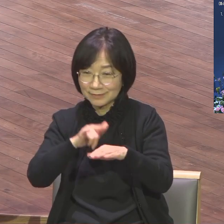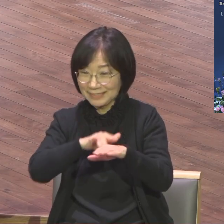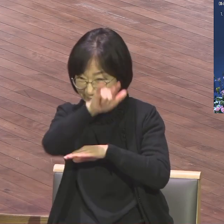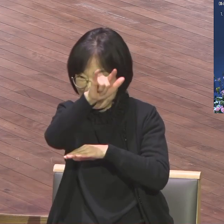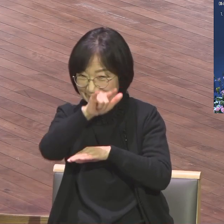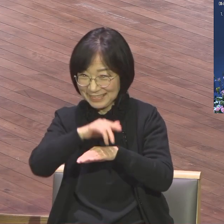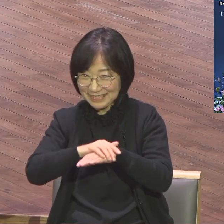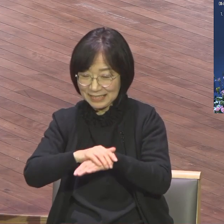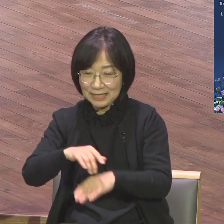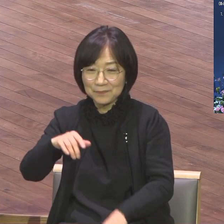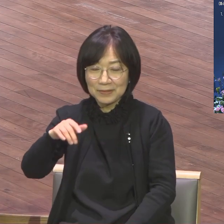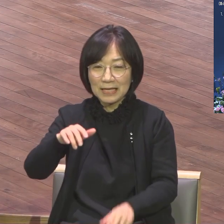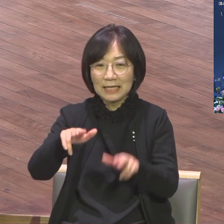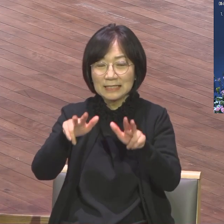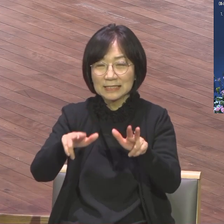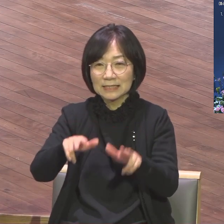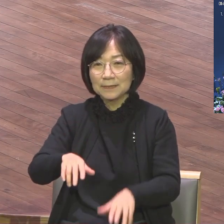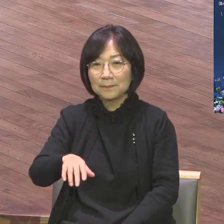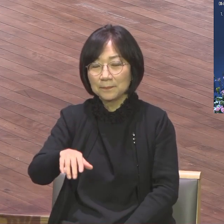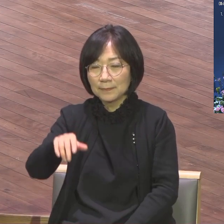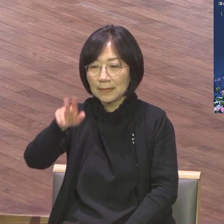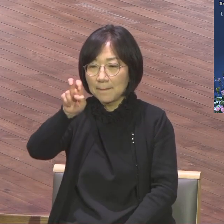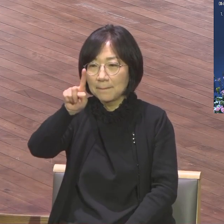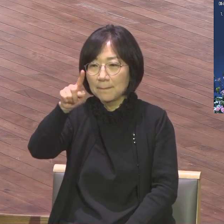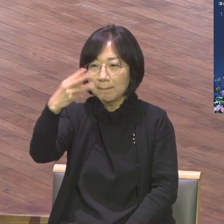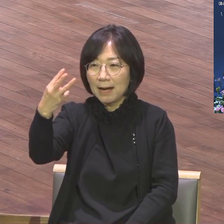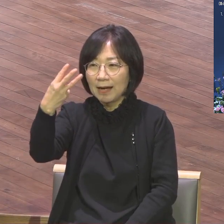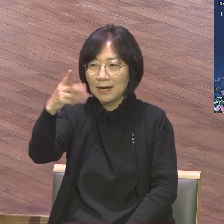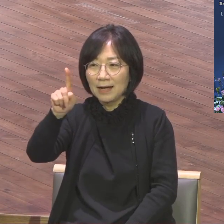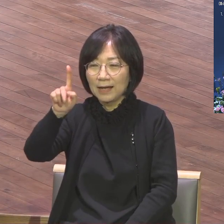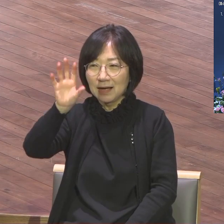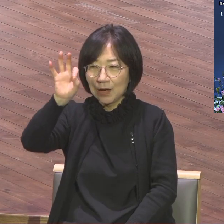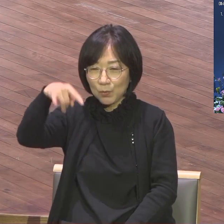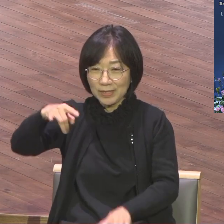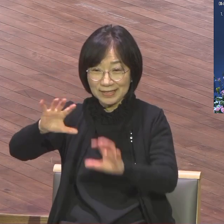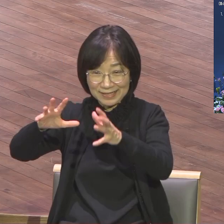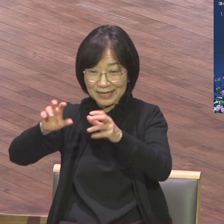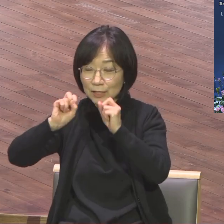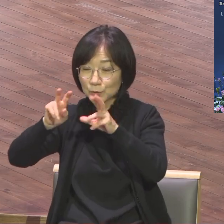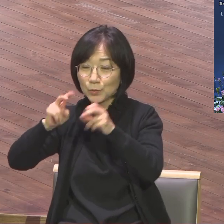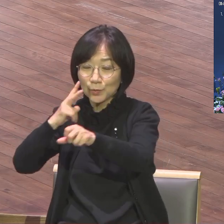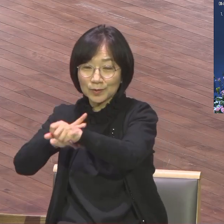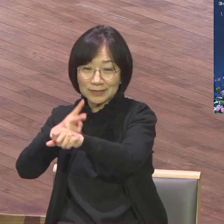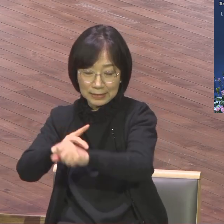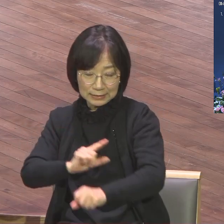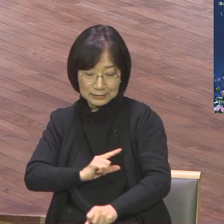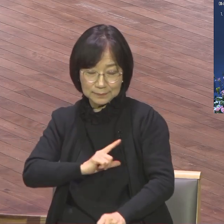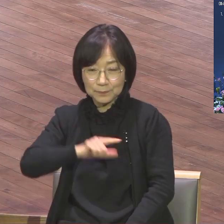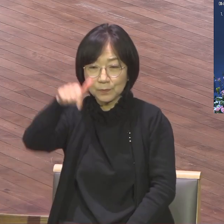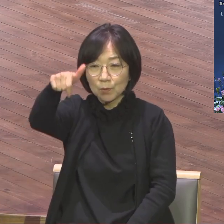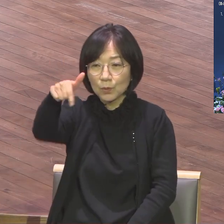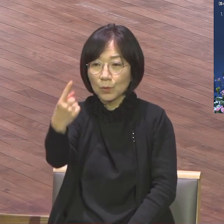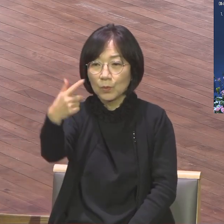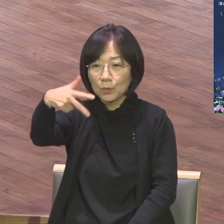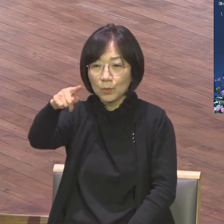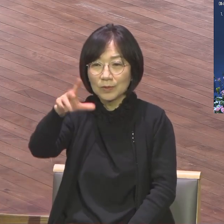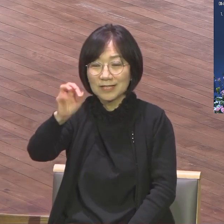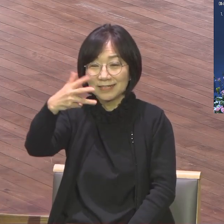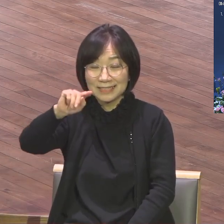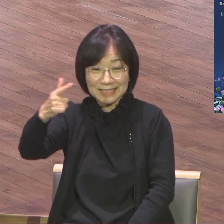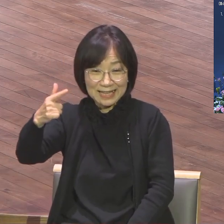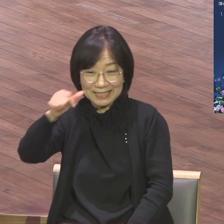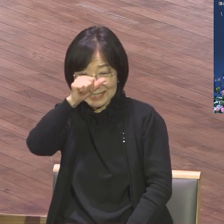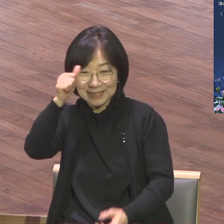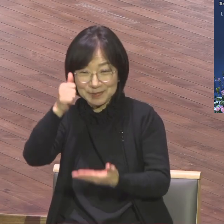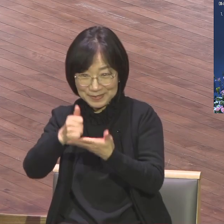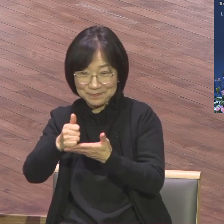고정찬 장로님 지금 말라위에 평신도 장로로서 선교사로 가 있는데 그분이 우리 교회로 왔어요.